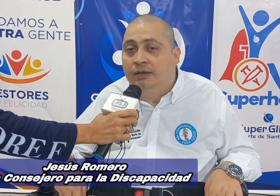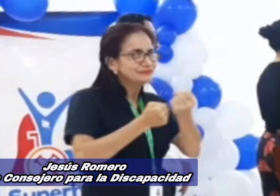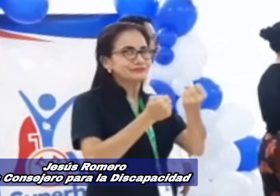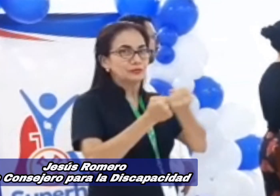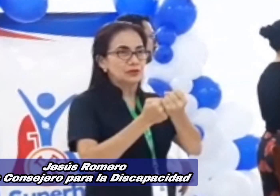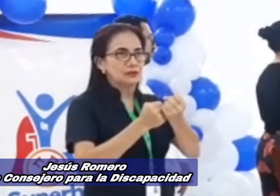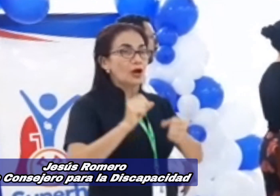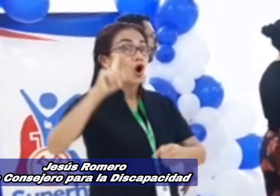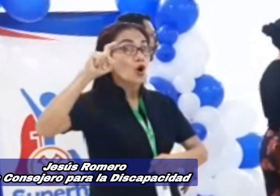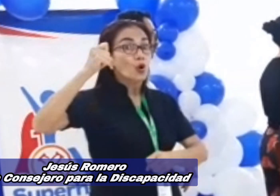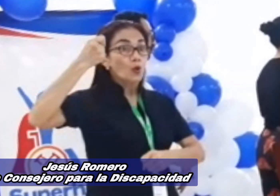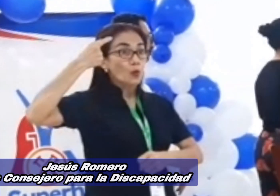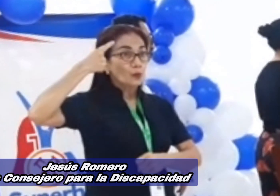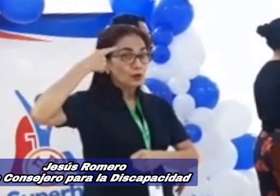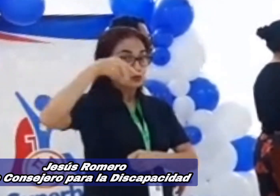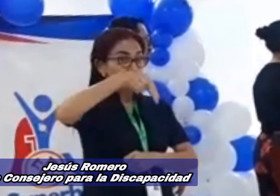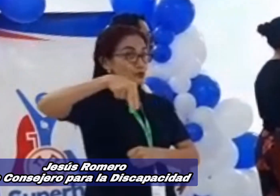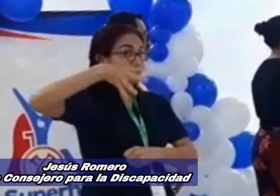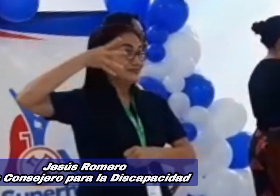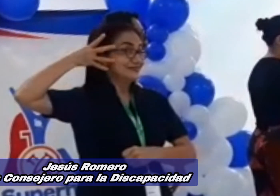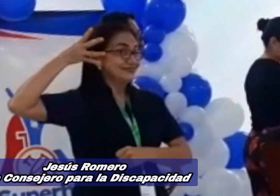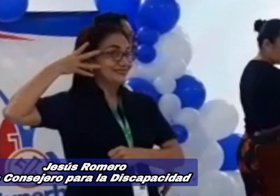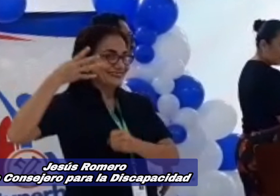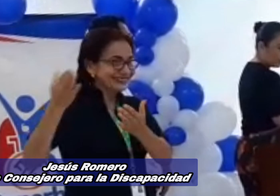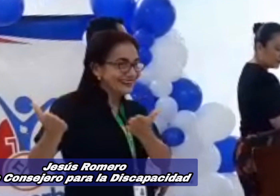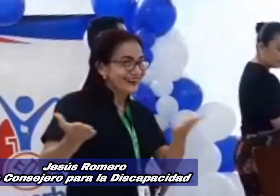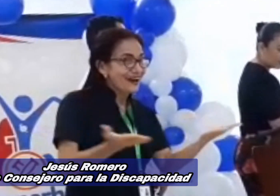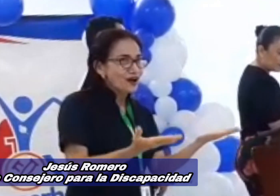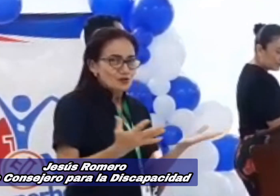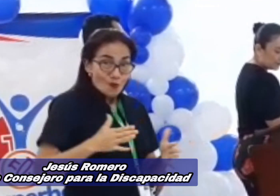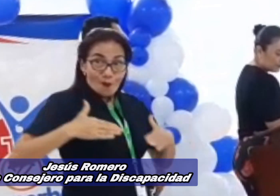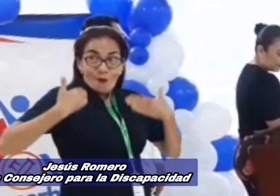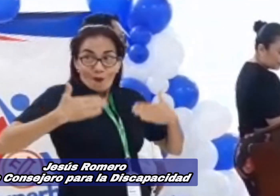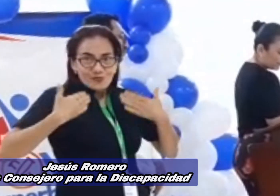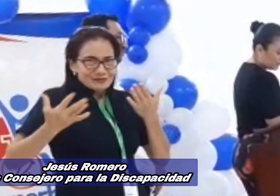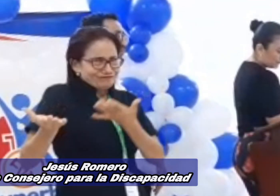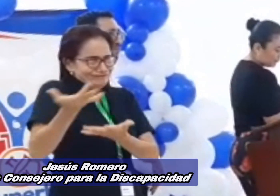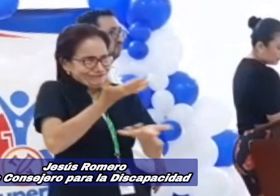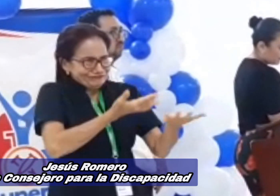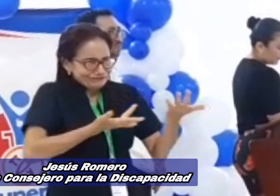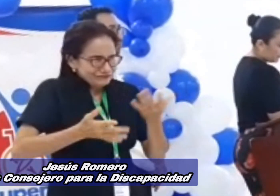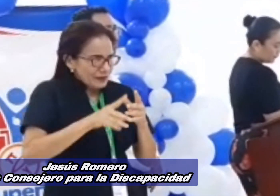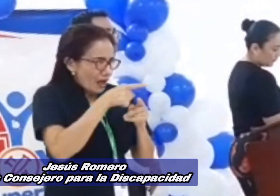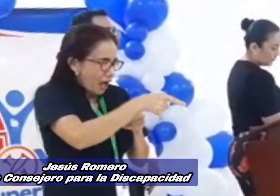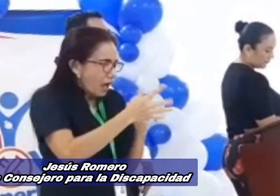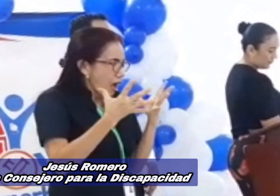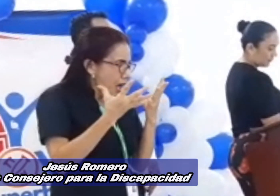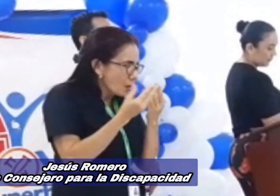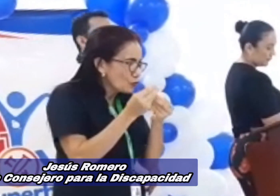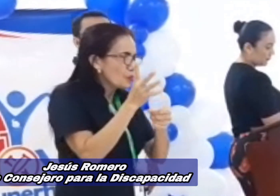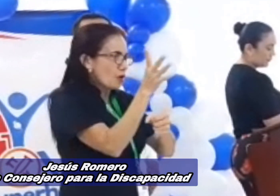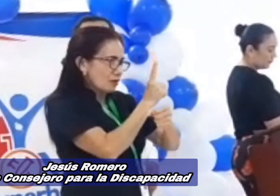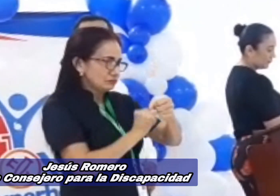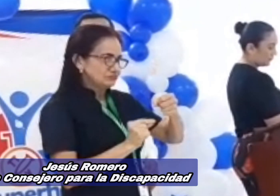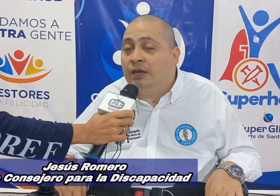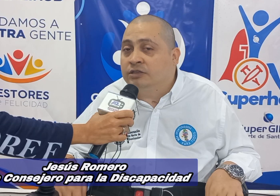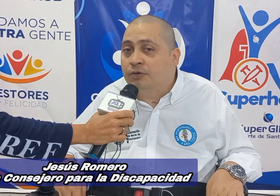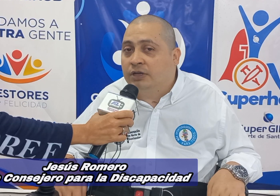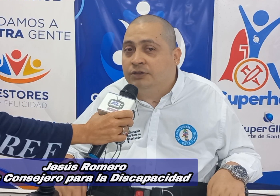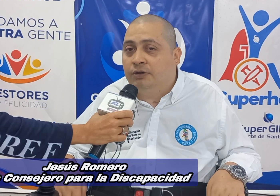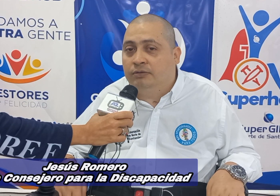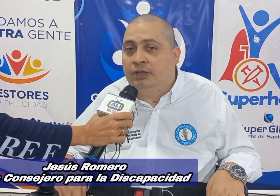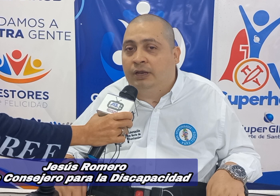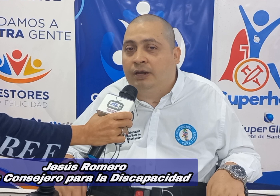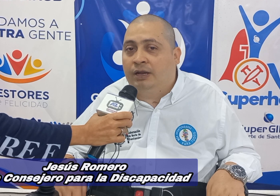SENA y con la empresa Supergiros. Como decimos siempre, buscamos es mejorar la calidad de vida de las personas con discapacidad y en